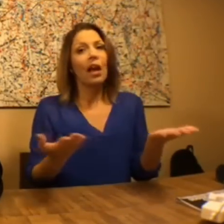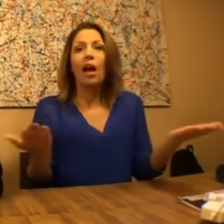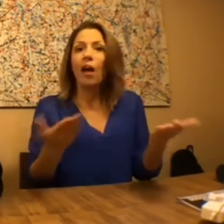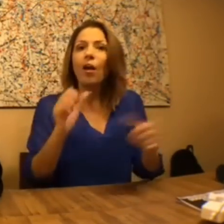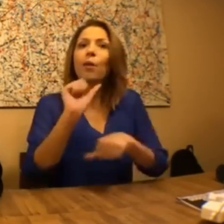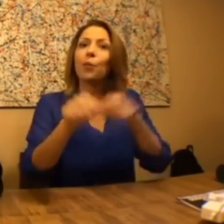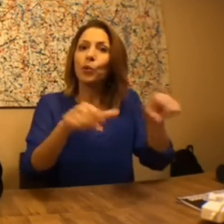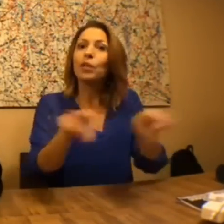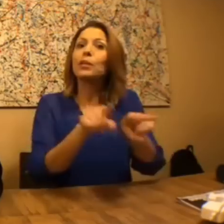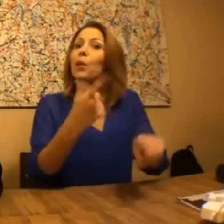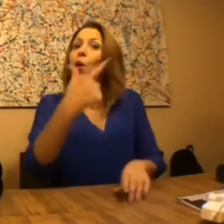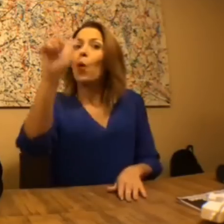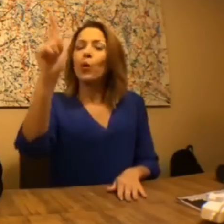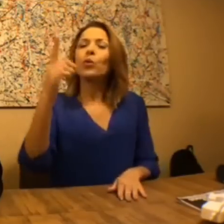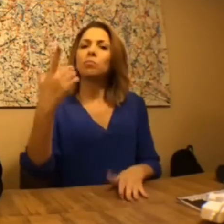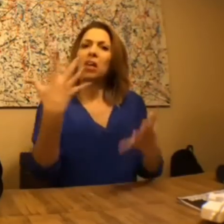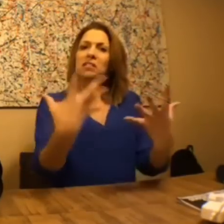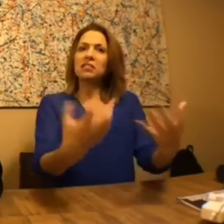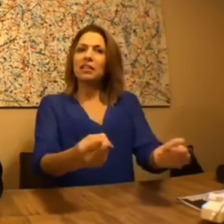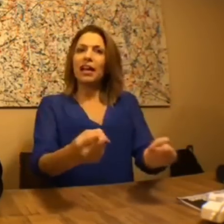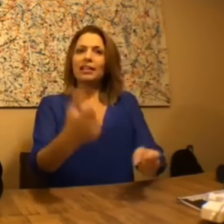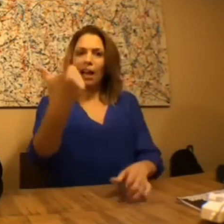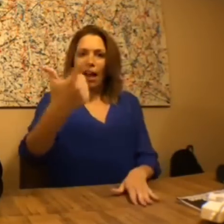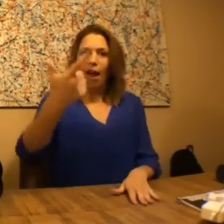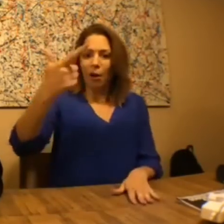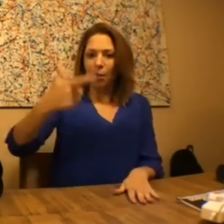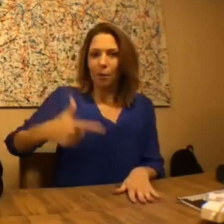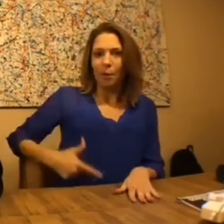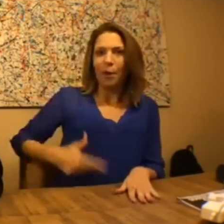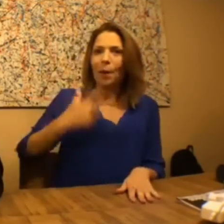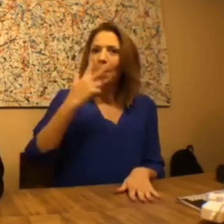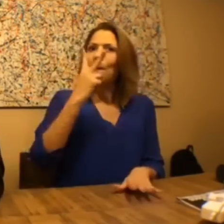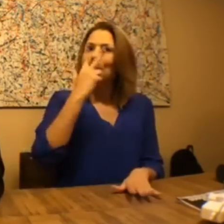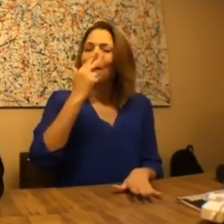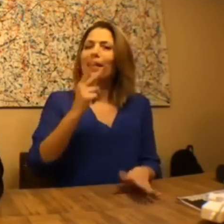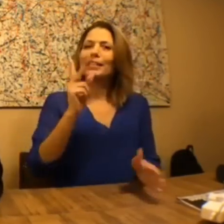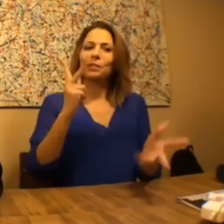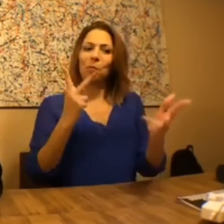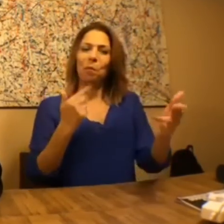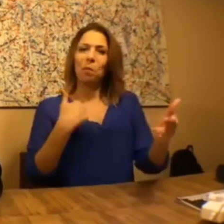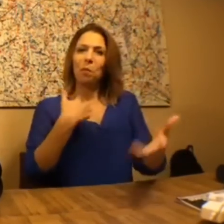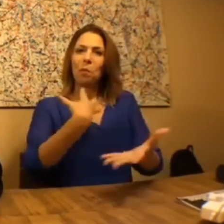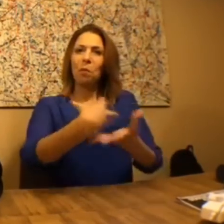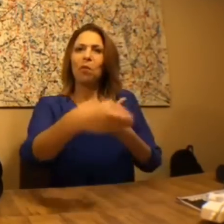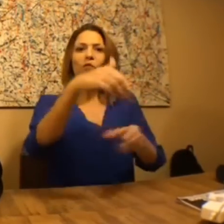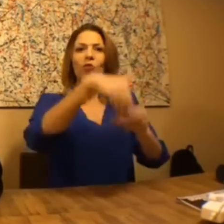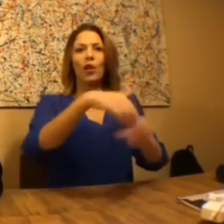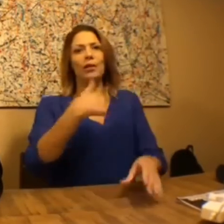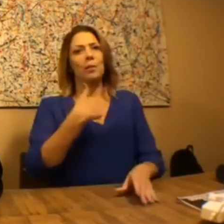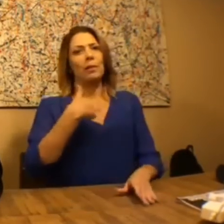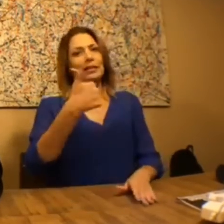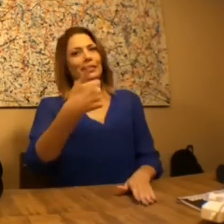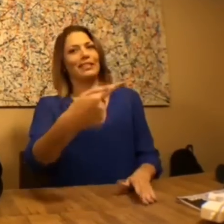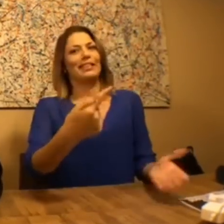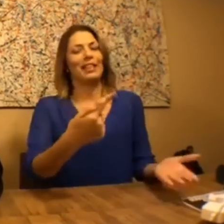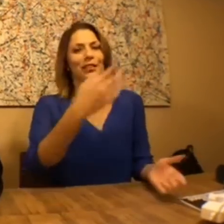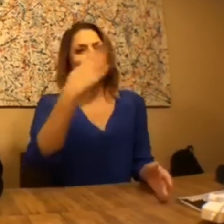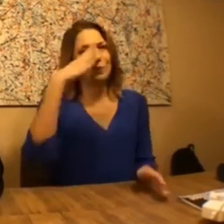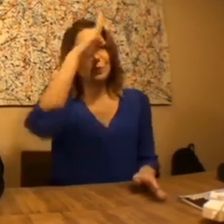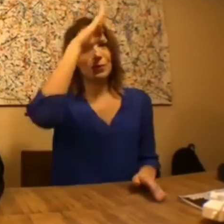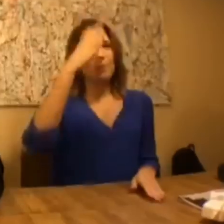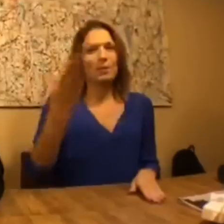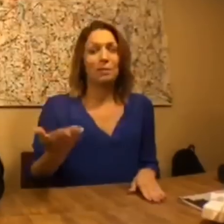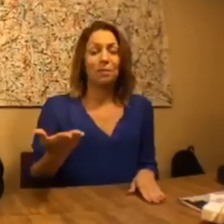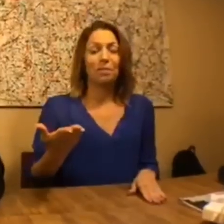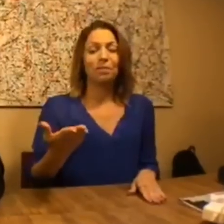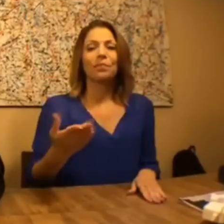fogo. Tá vendo só? Daqui a pouco ele vai dizer que é Bolsonaro 17. Tirou Lula de sua campanha. Na página oficial tínhamos